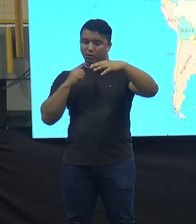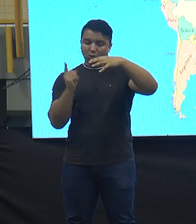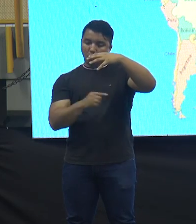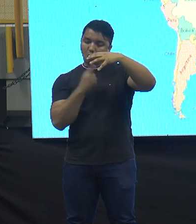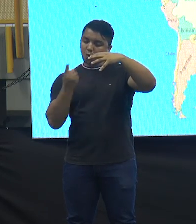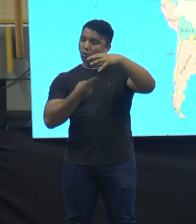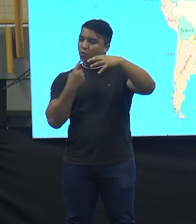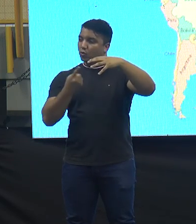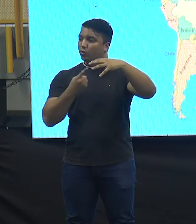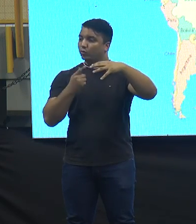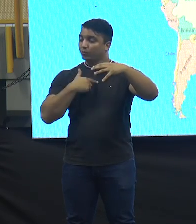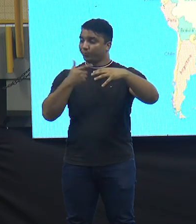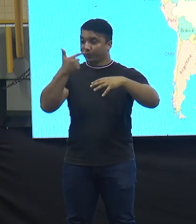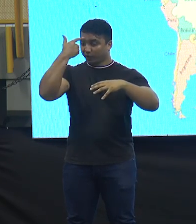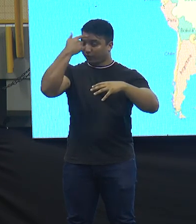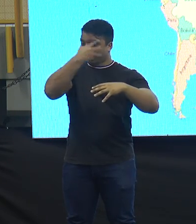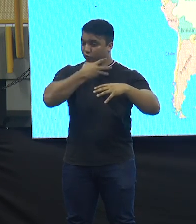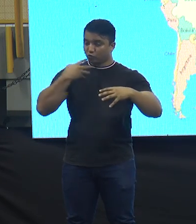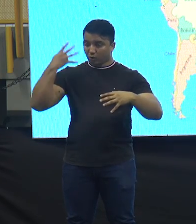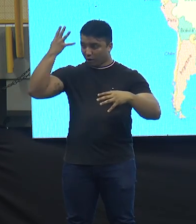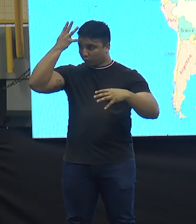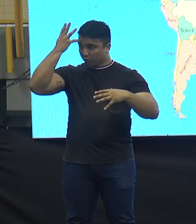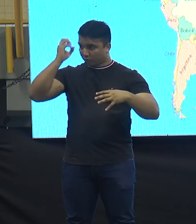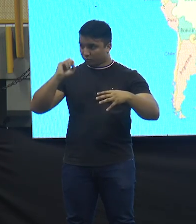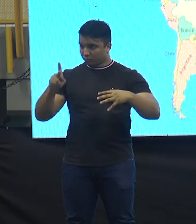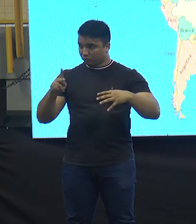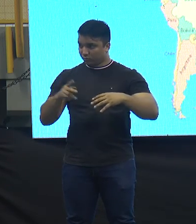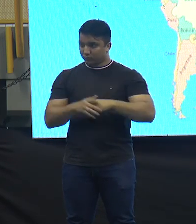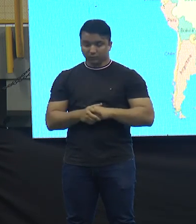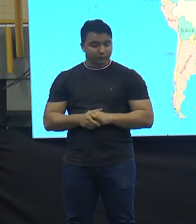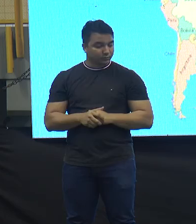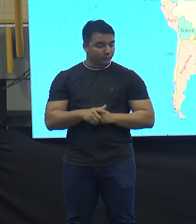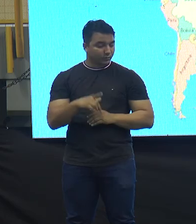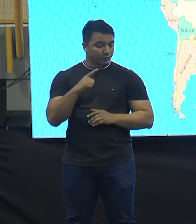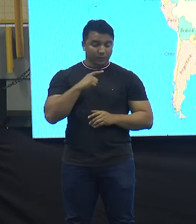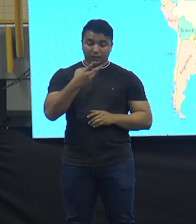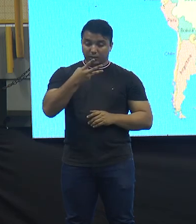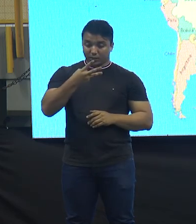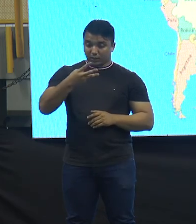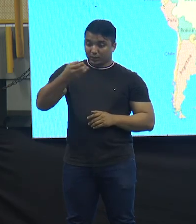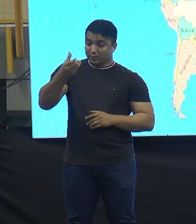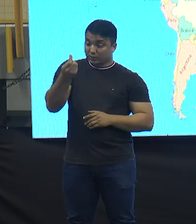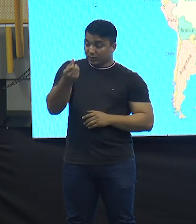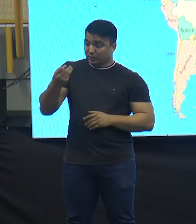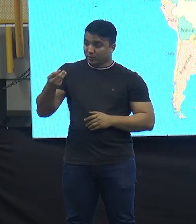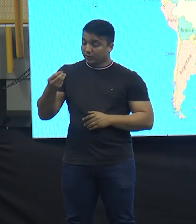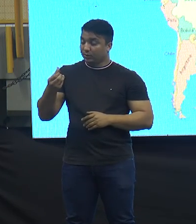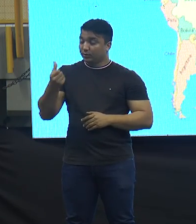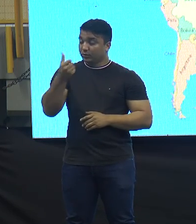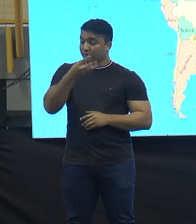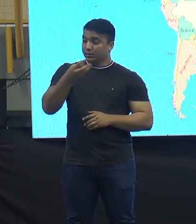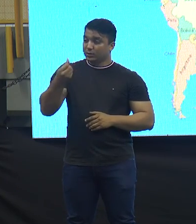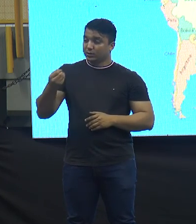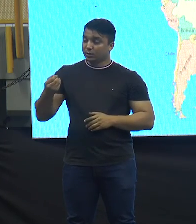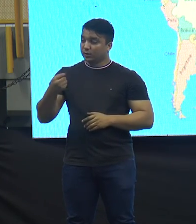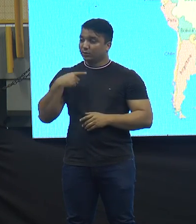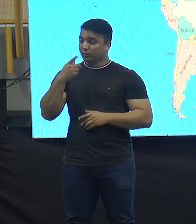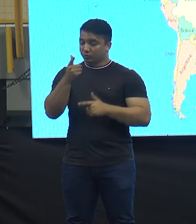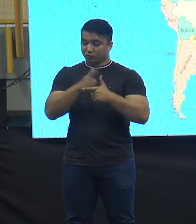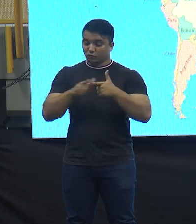da Terra é de 24 horas, arredondando. 360 por 24, você tem a regra mais